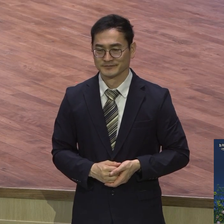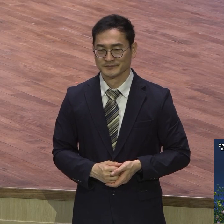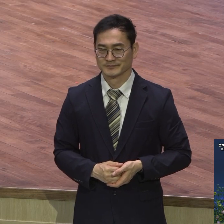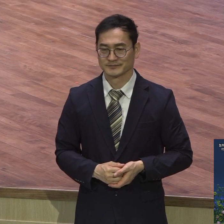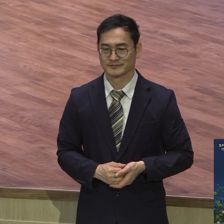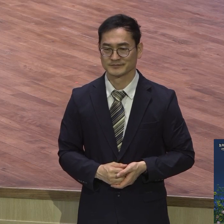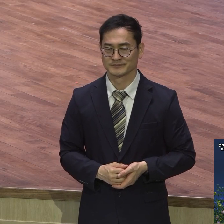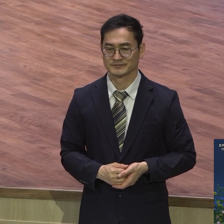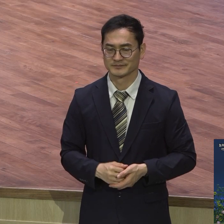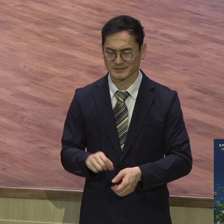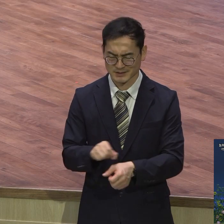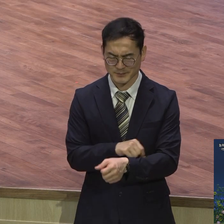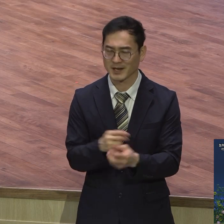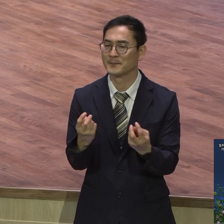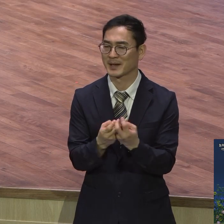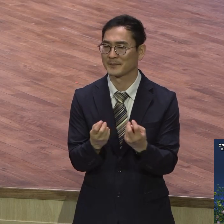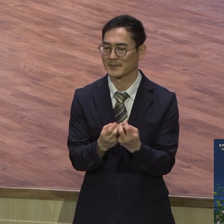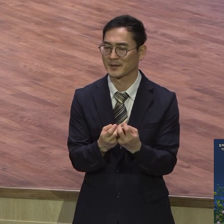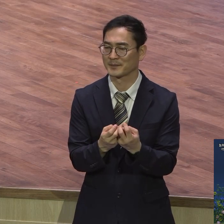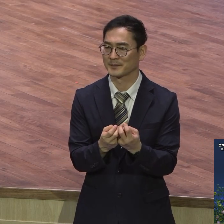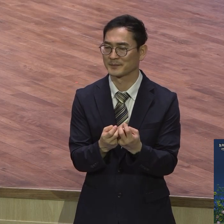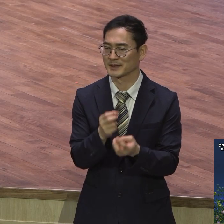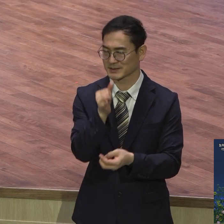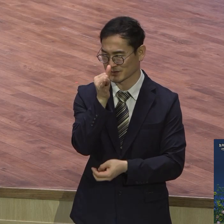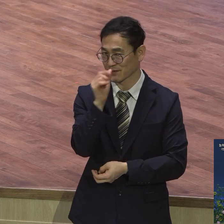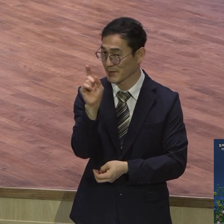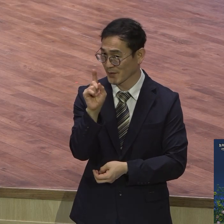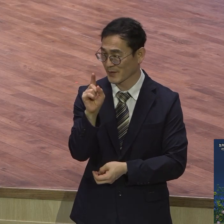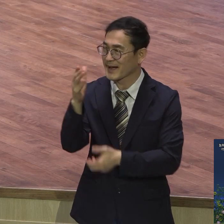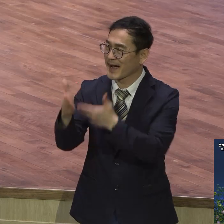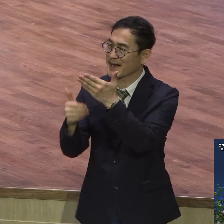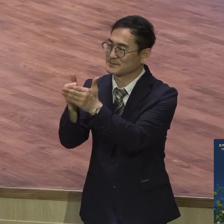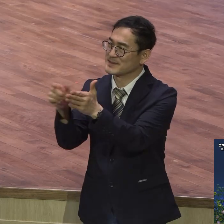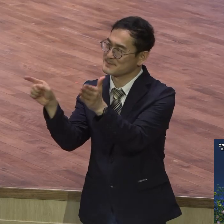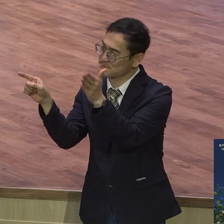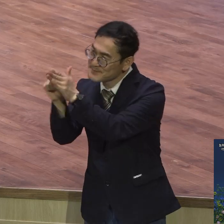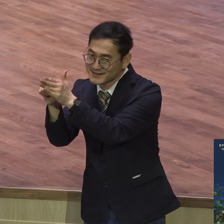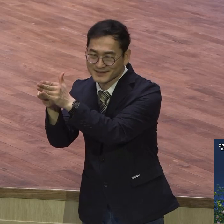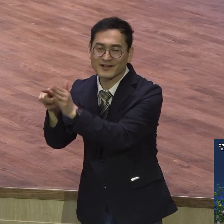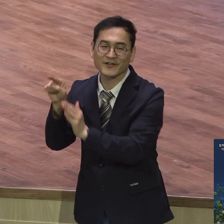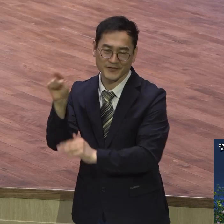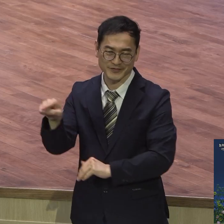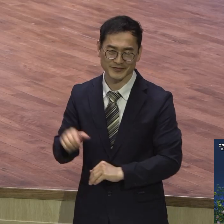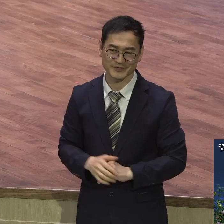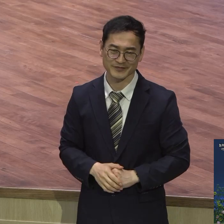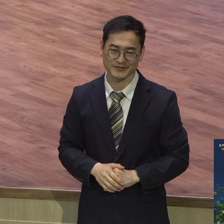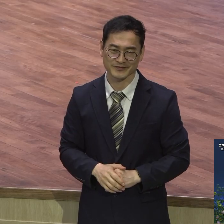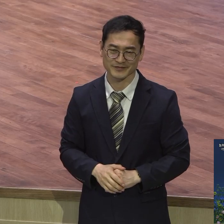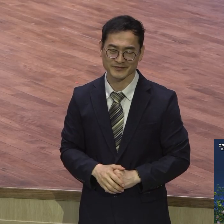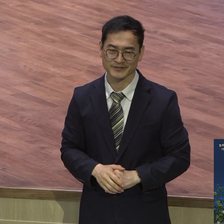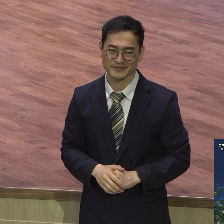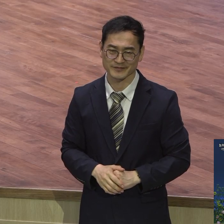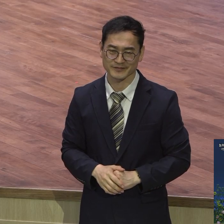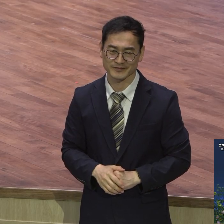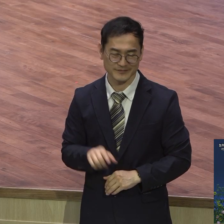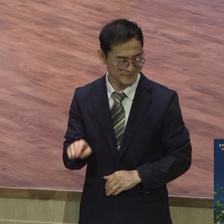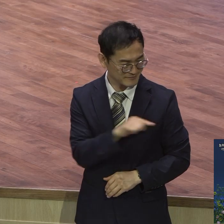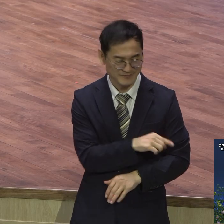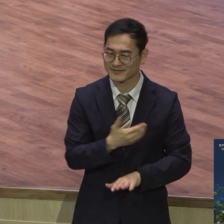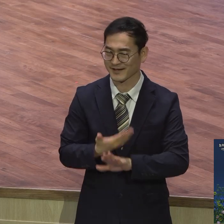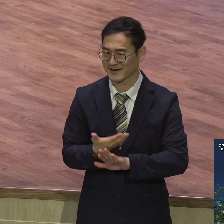뭐예요? 그것이 하나님을 믿는 믿음이에요. 믿음 오늘 본문의